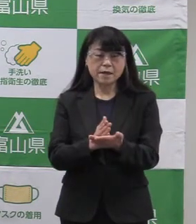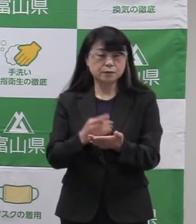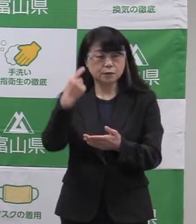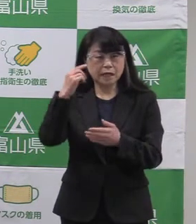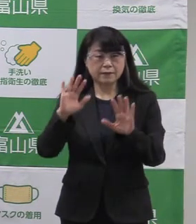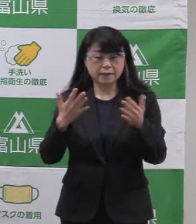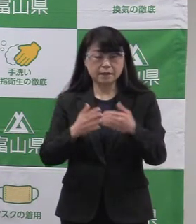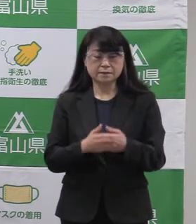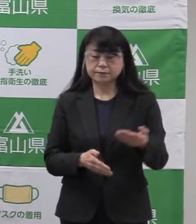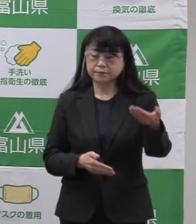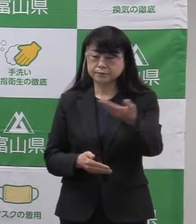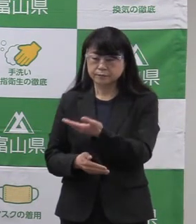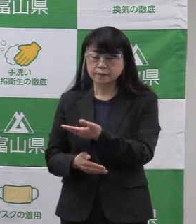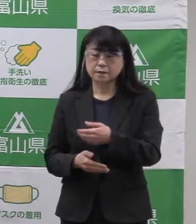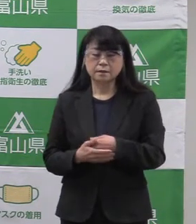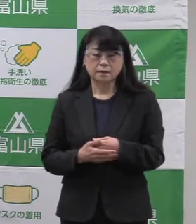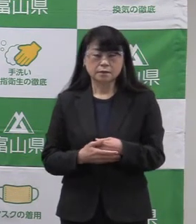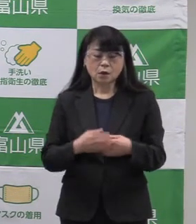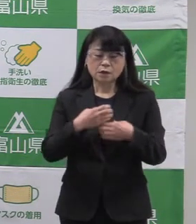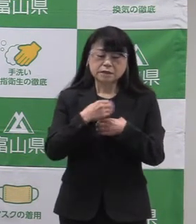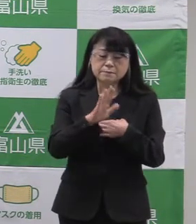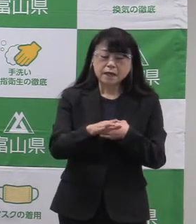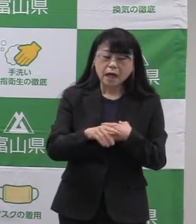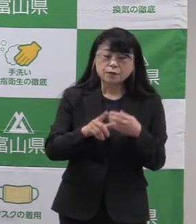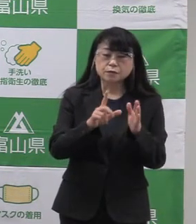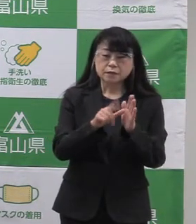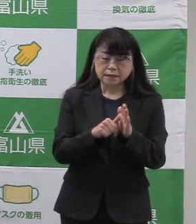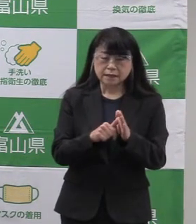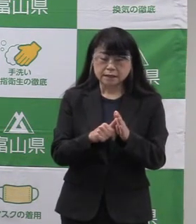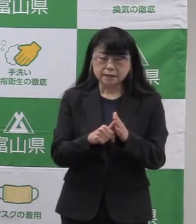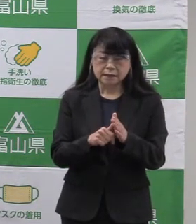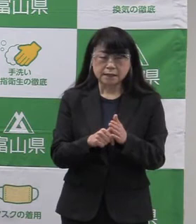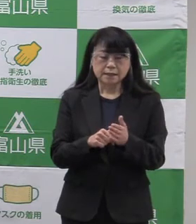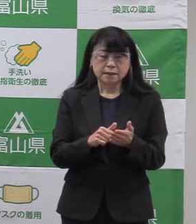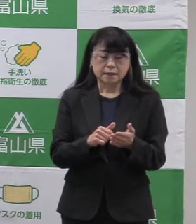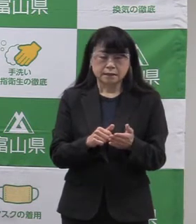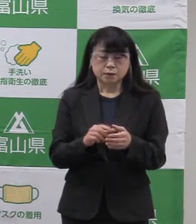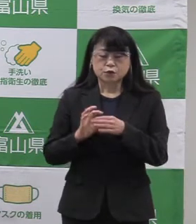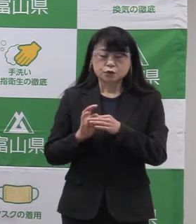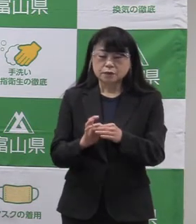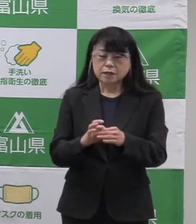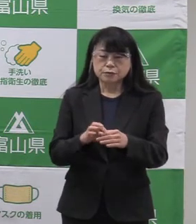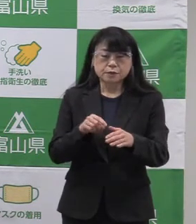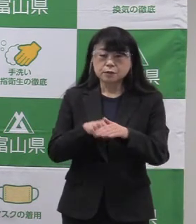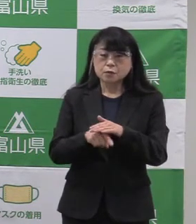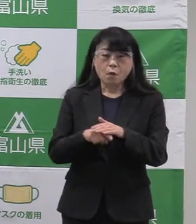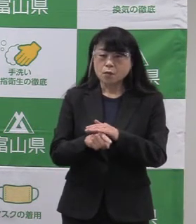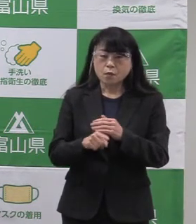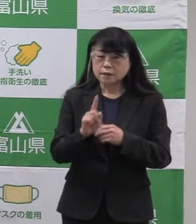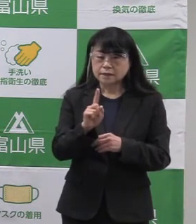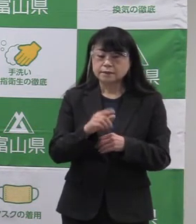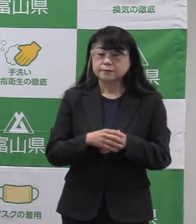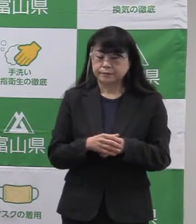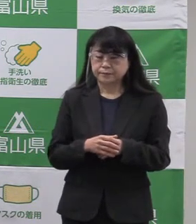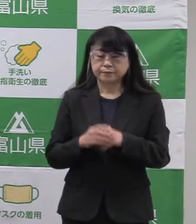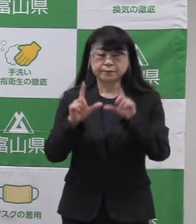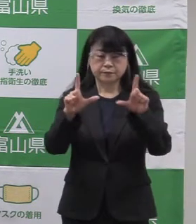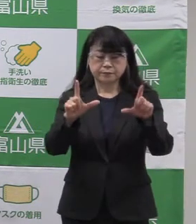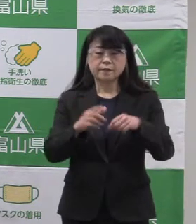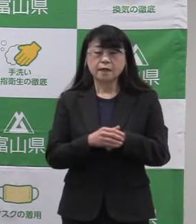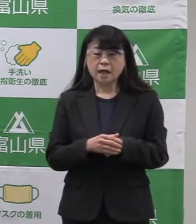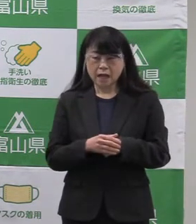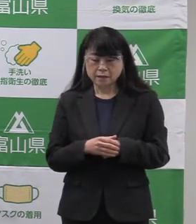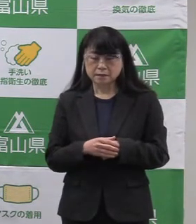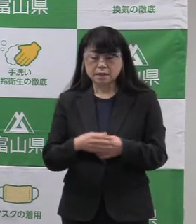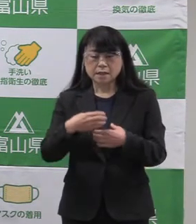がある中で適用を継続するというその、理由というか根拠はどうお考えなんでしょうか。 はい、恐れなければいけません